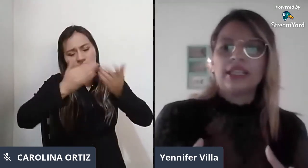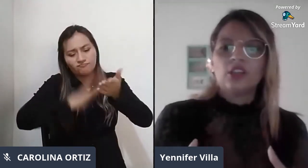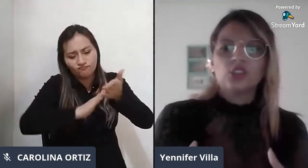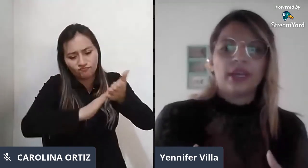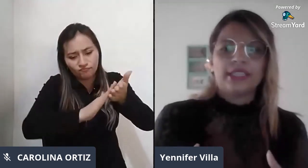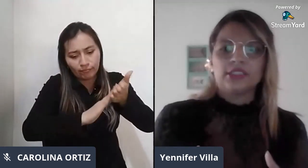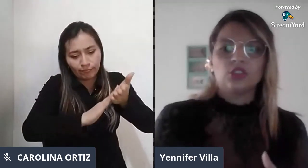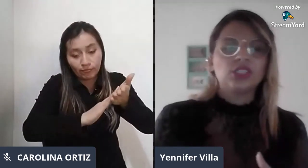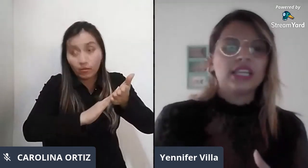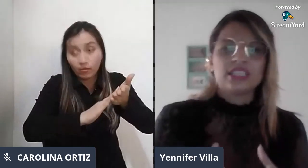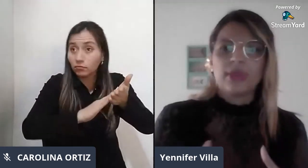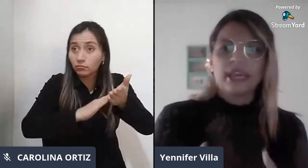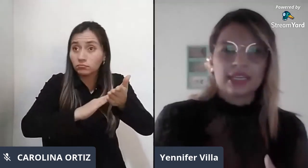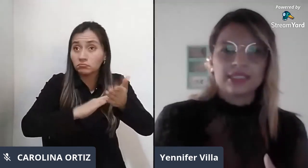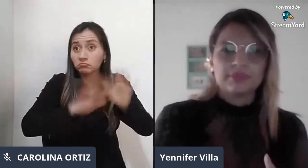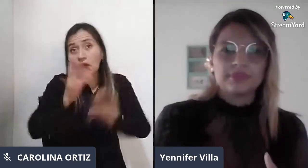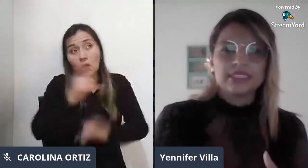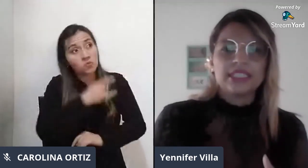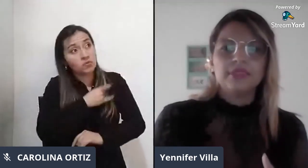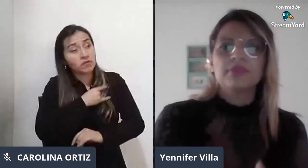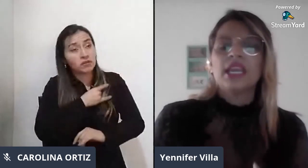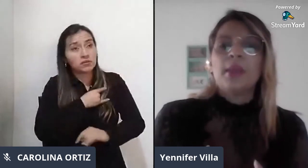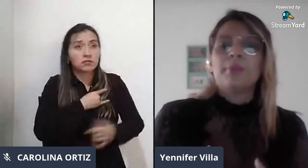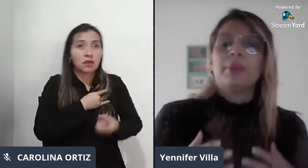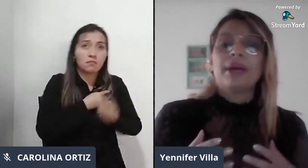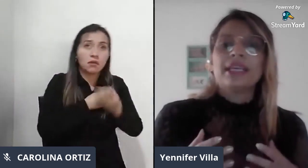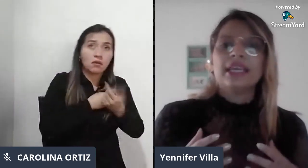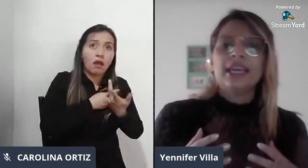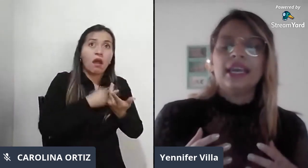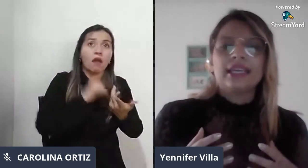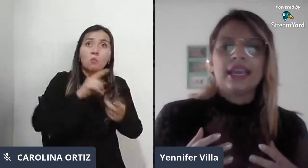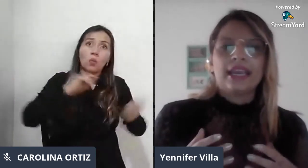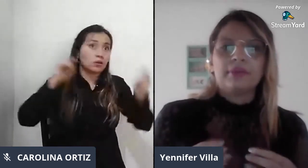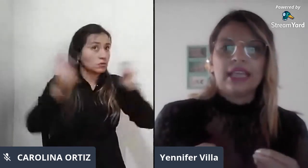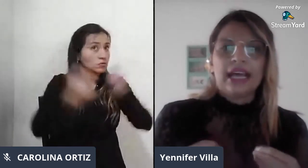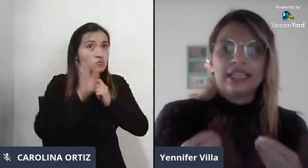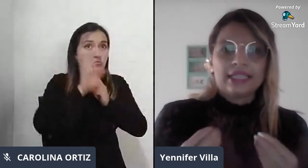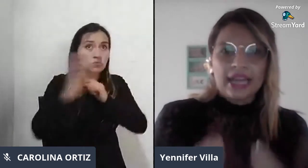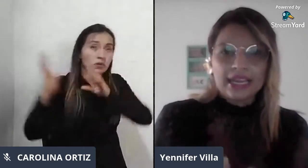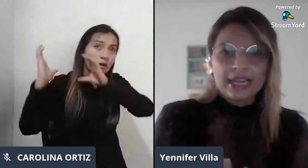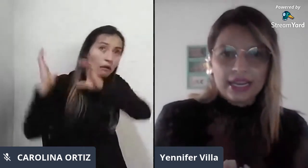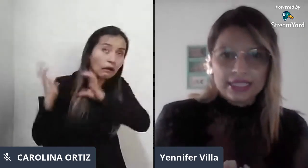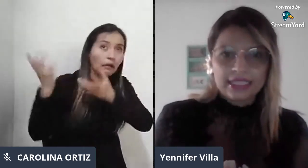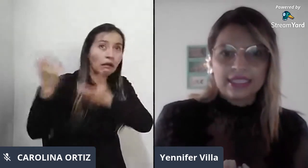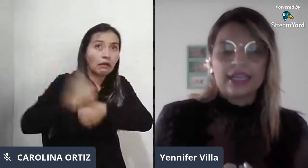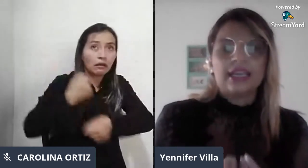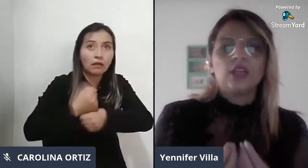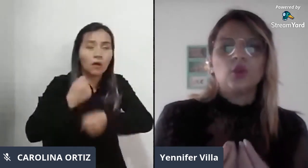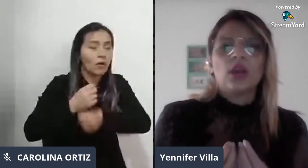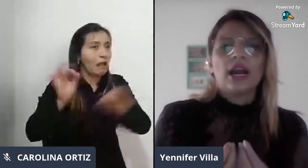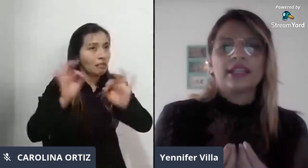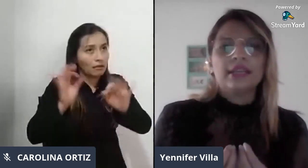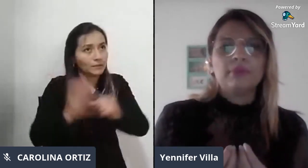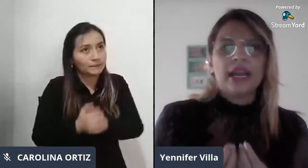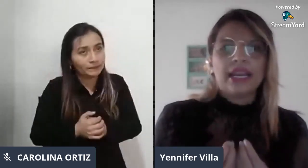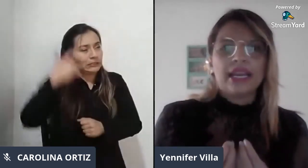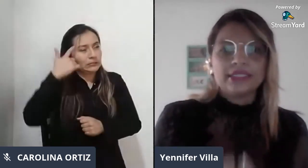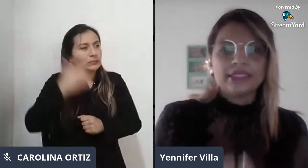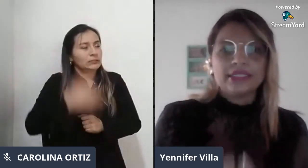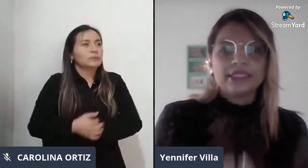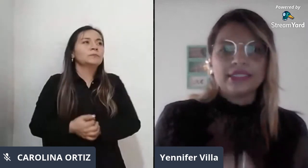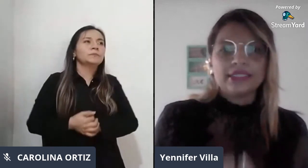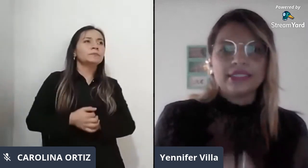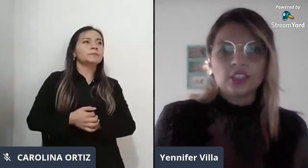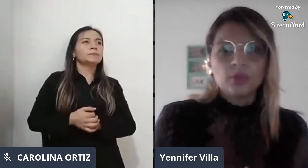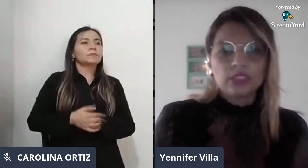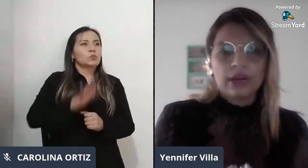en cargas laborales de los maestros y las maestras, ¿sí? Me parece que traer a la escena el lugar del maestro